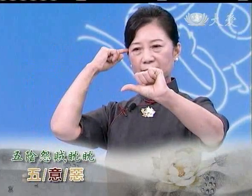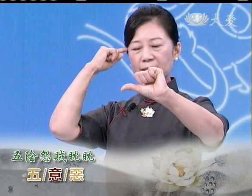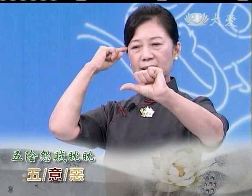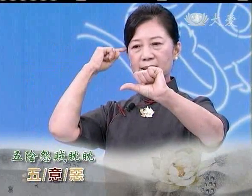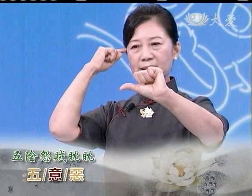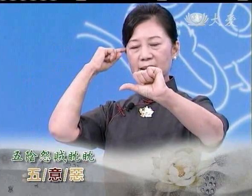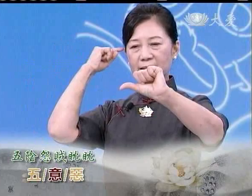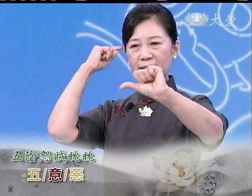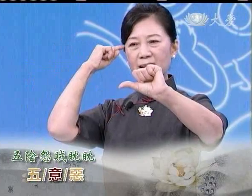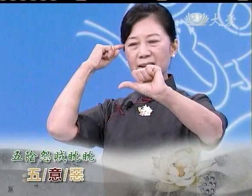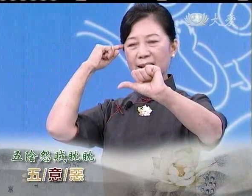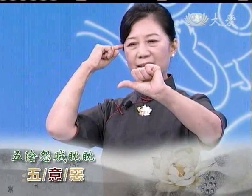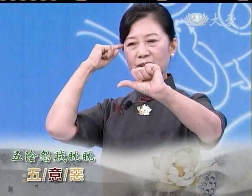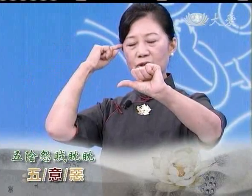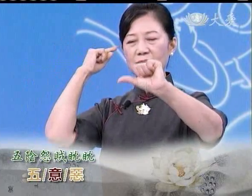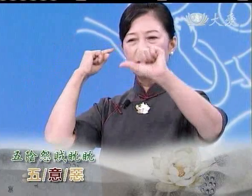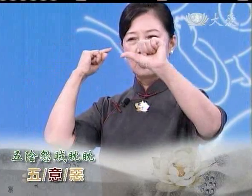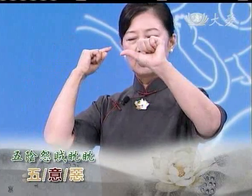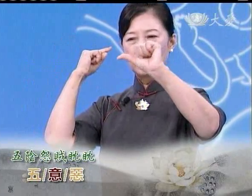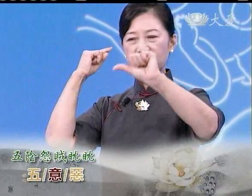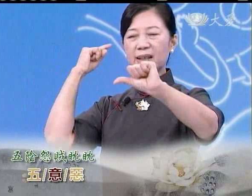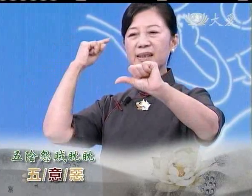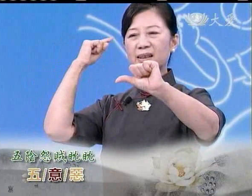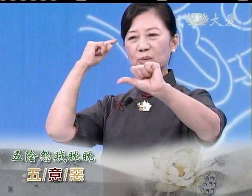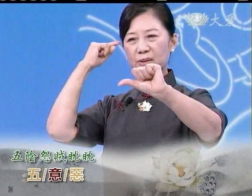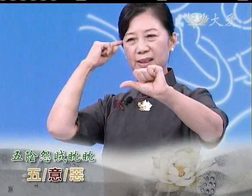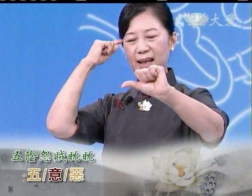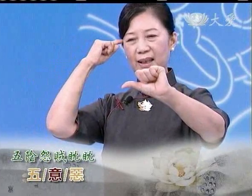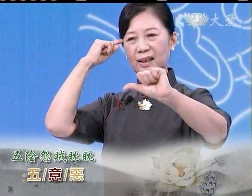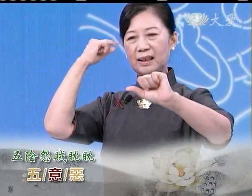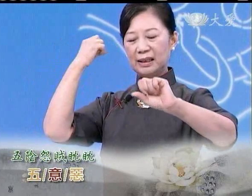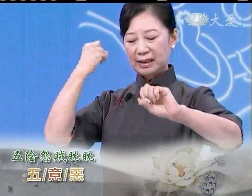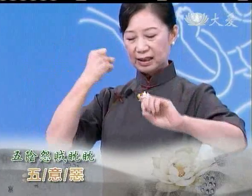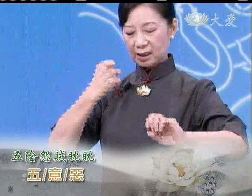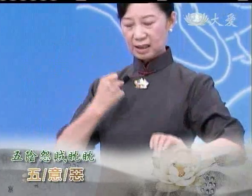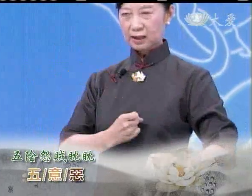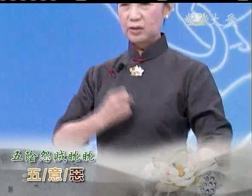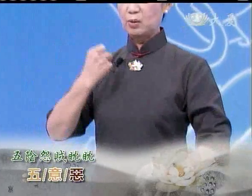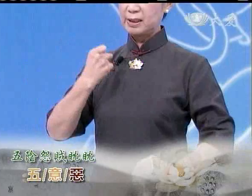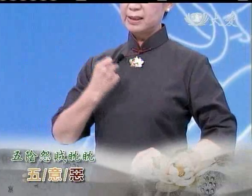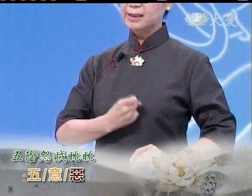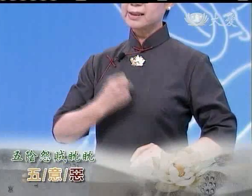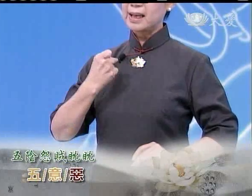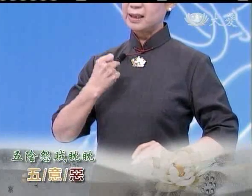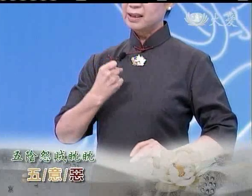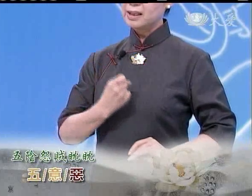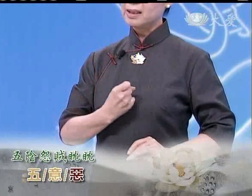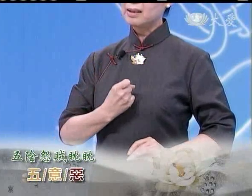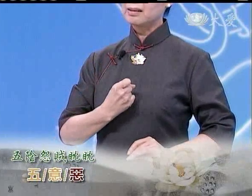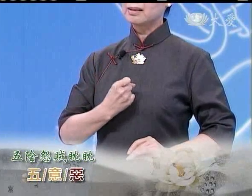意识，你的意的感觉，就是你有这些的东西在，你这恶你就会一直在你的心的